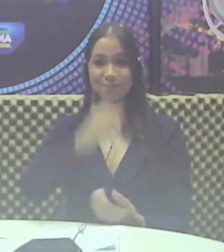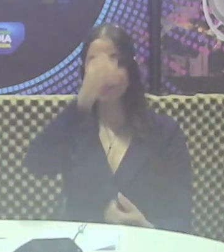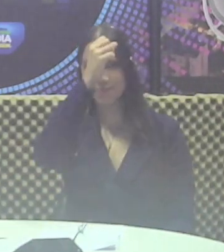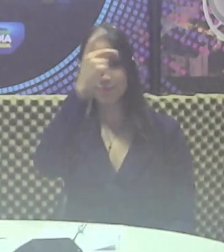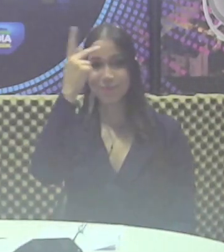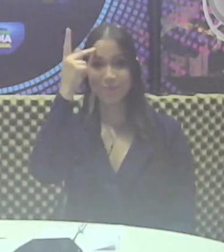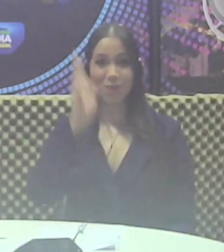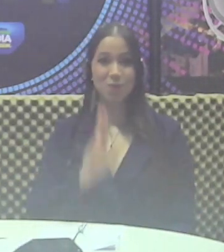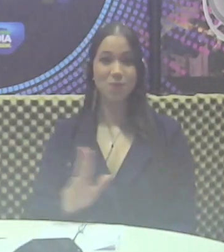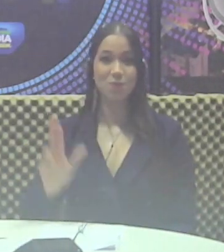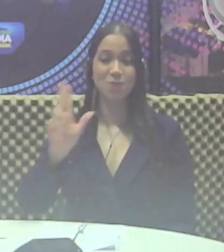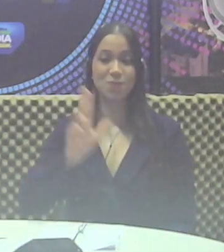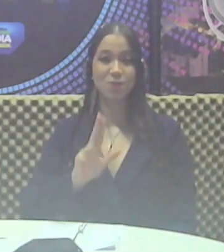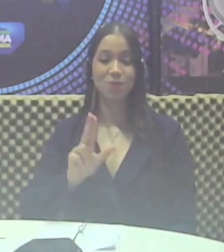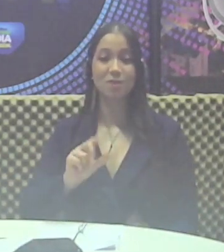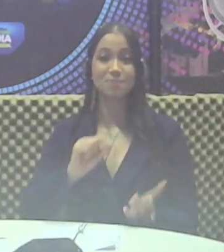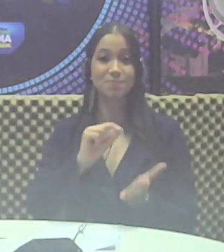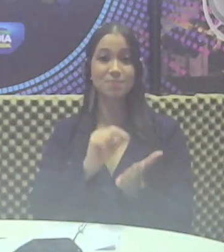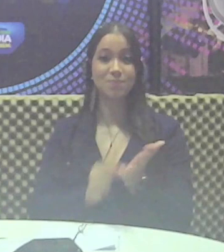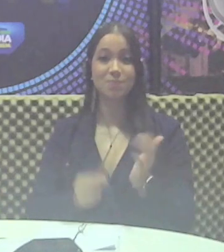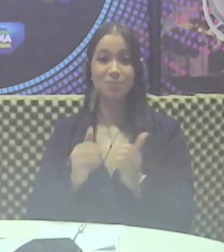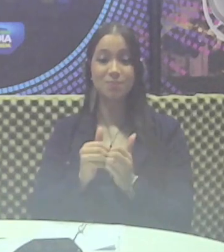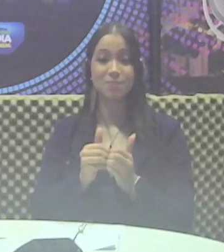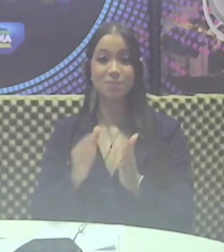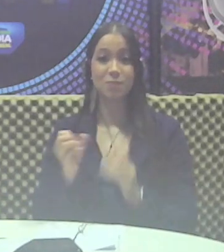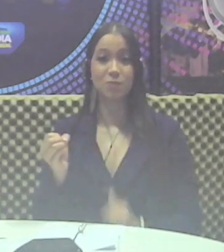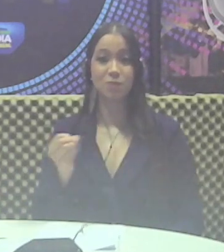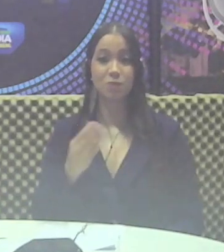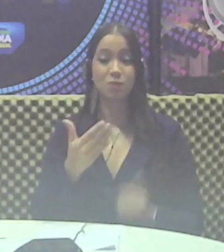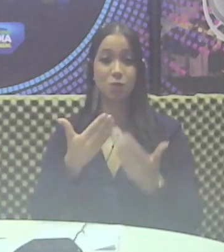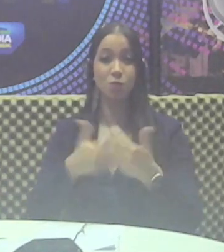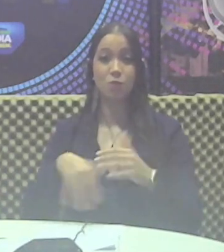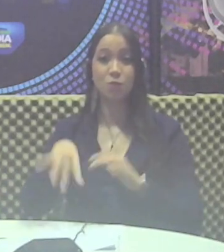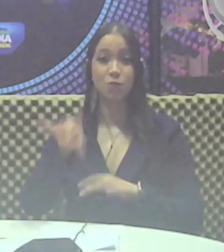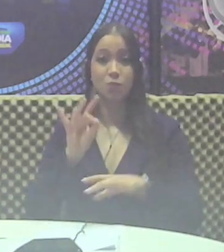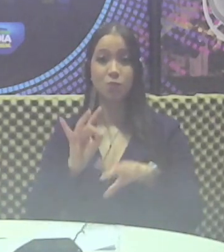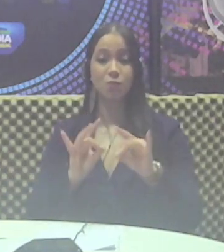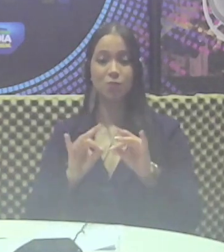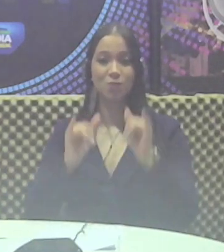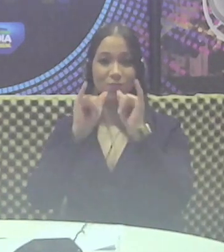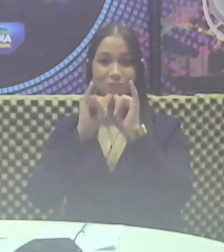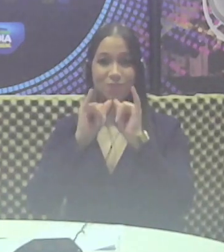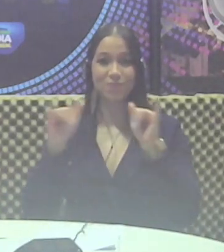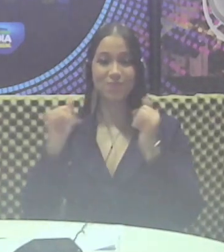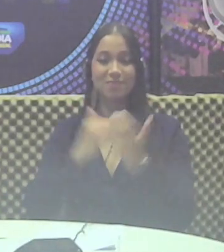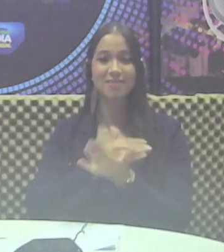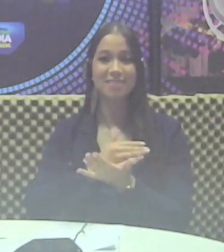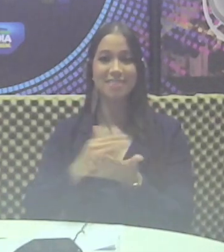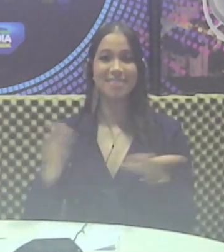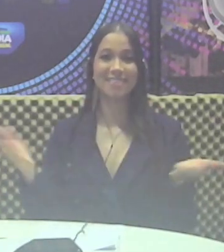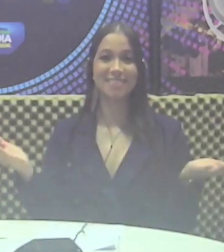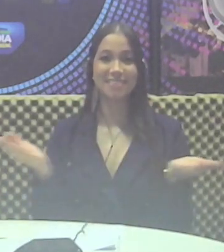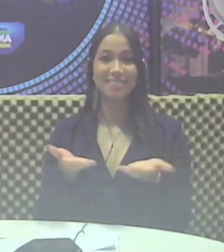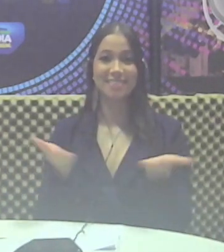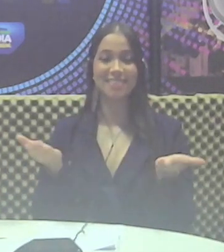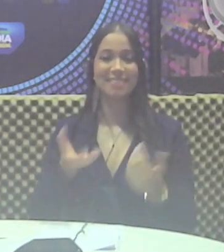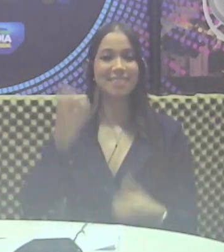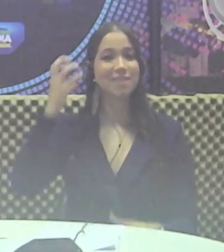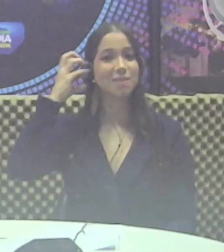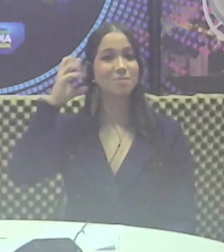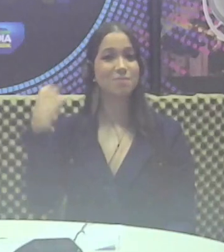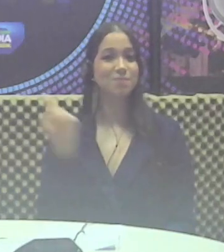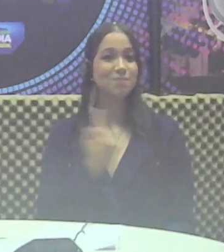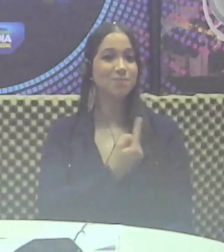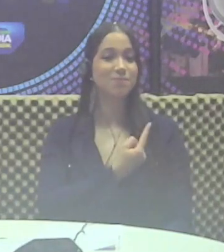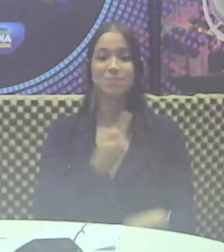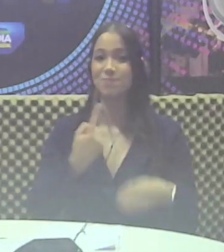Prefeitura de Uberlândia abre inscrições para novo processo seletivo. Essas e outras notícias a partir de agora na